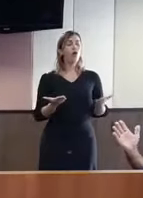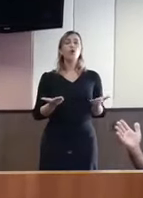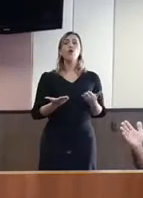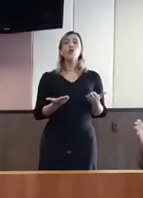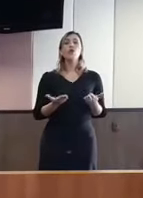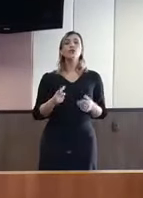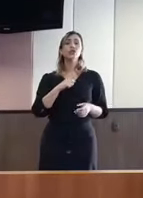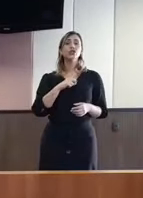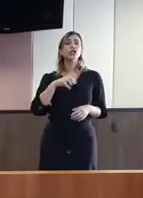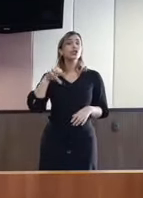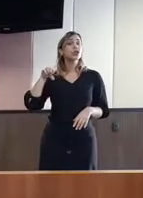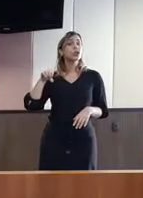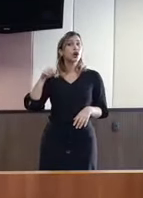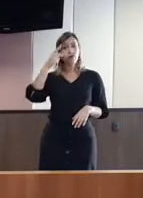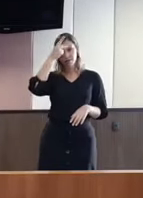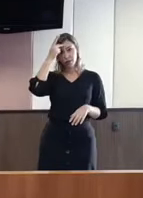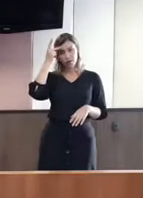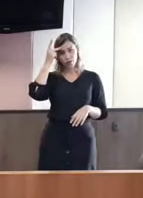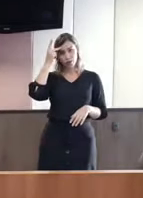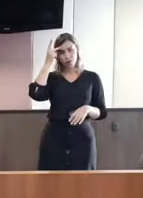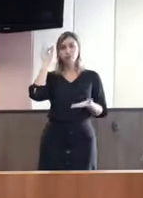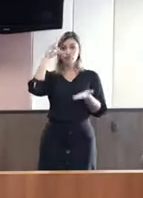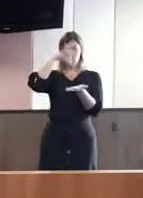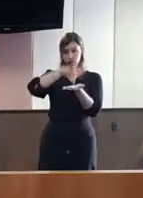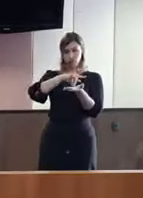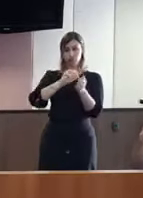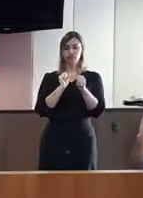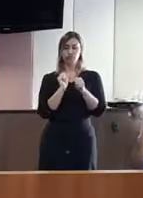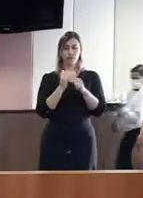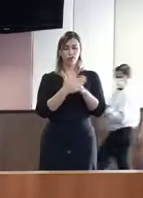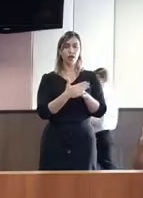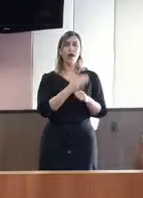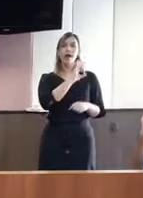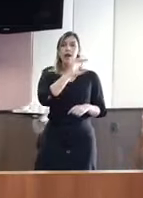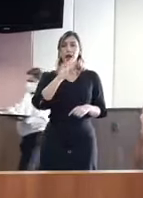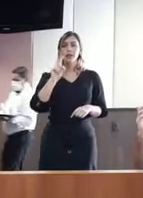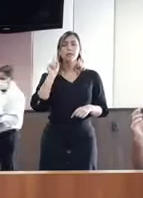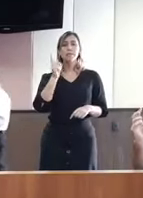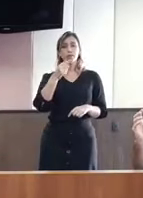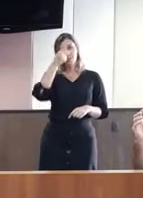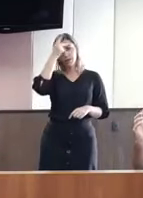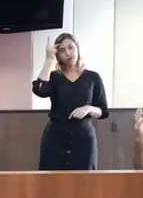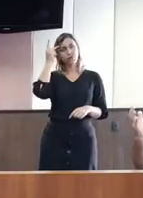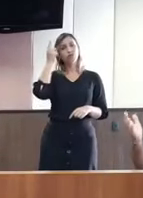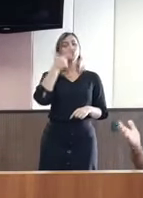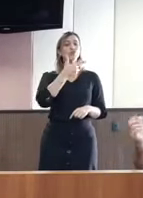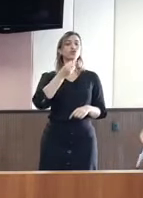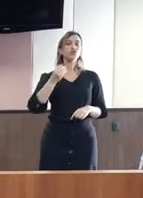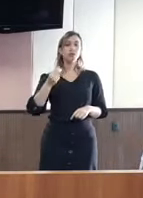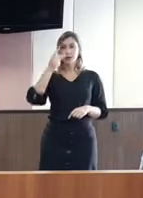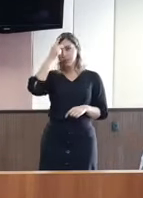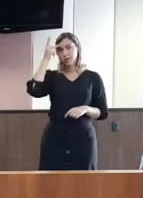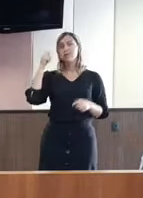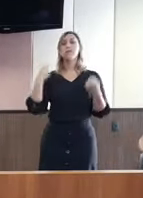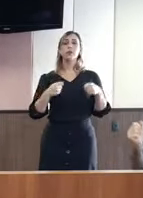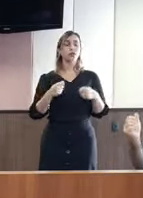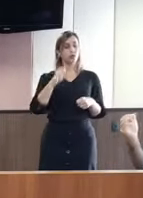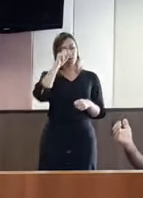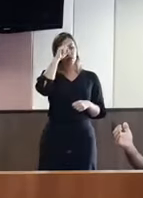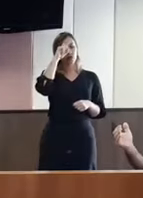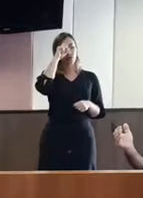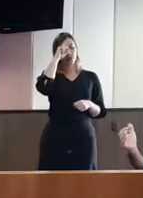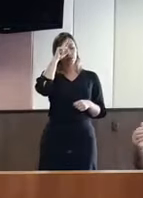que nós temos que pensar na evolução da doença. A cada bloco de 1000 pessoas, 200 pessoas precisarão do hospital, que é o que